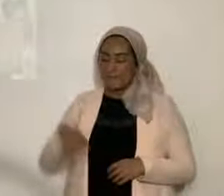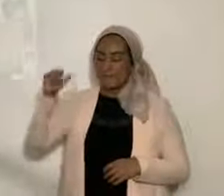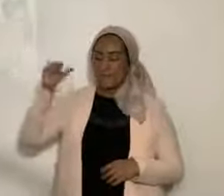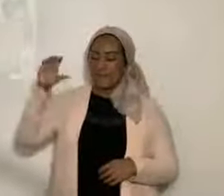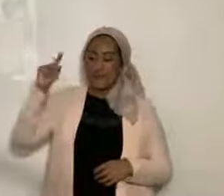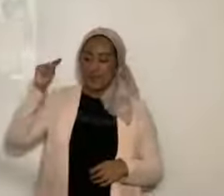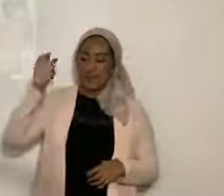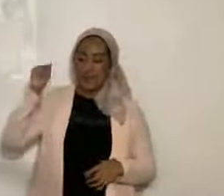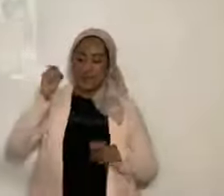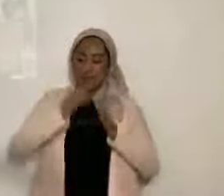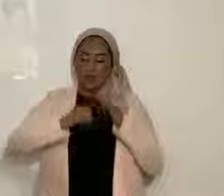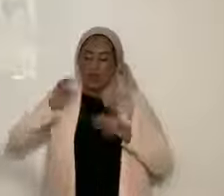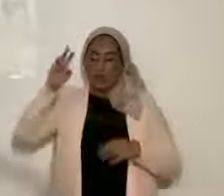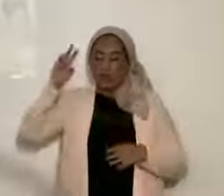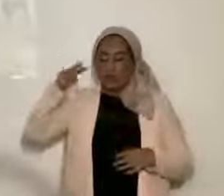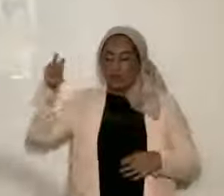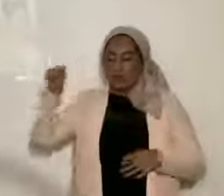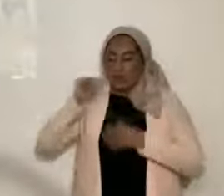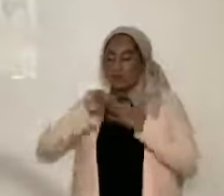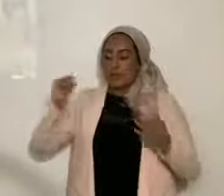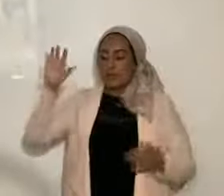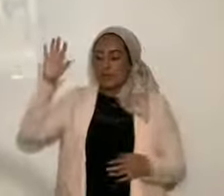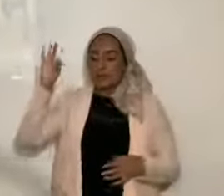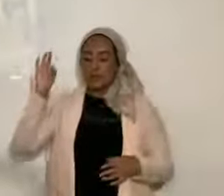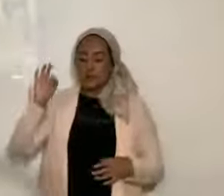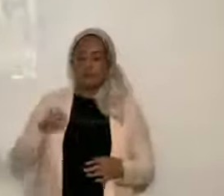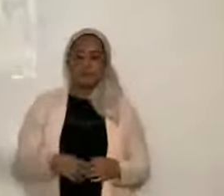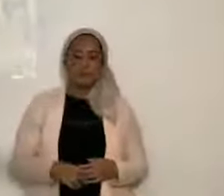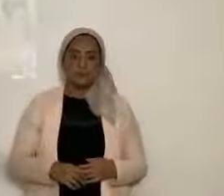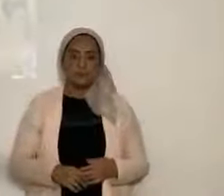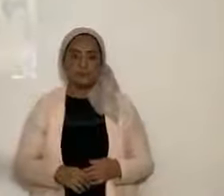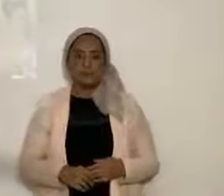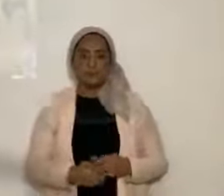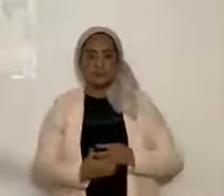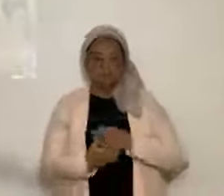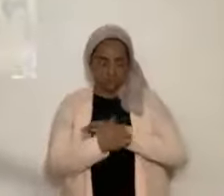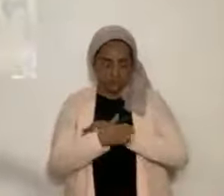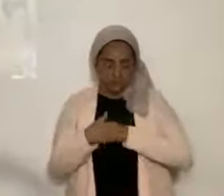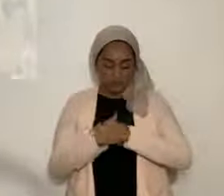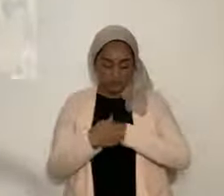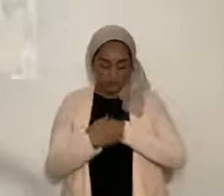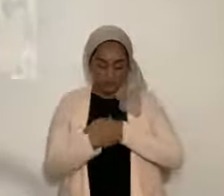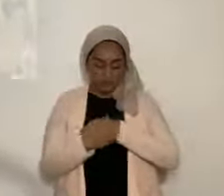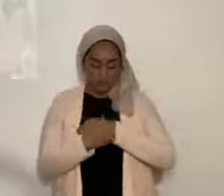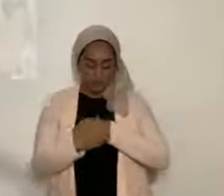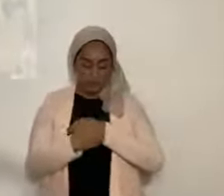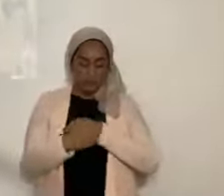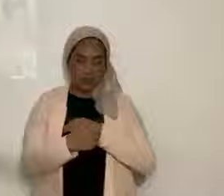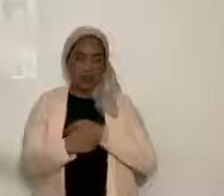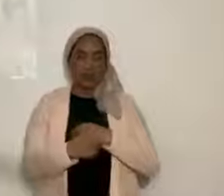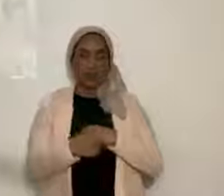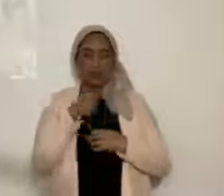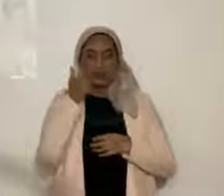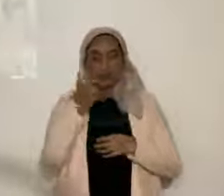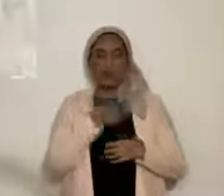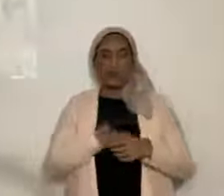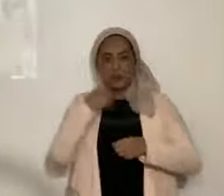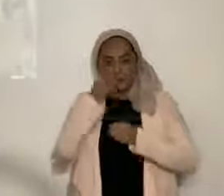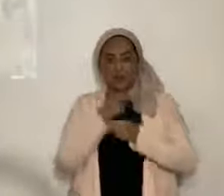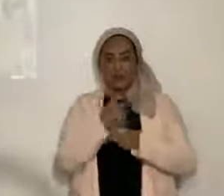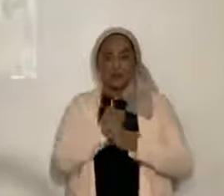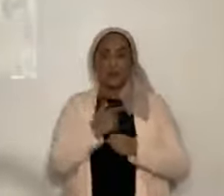Hechos 22, verso 9. Curiosamente ese mismo verso. Sí, ya, búsquenlo, hermanos. Estas